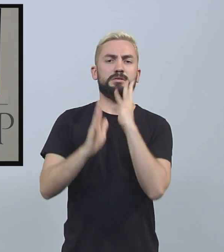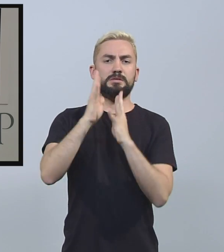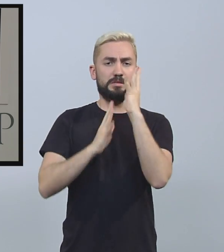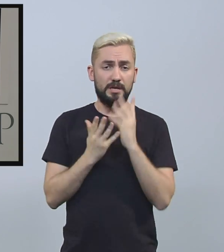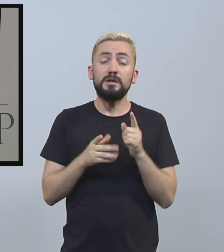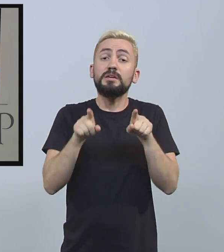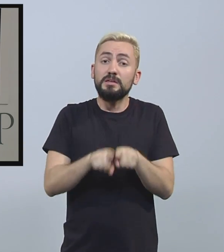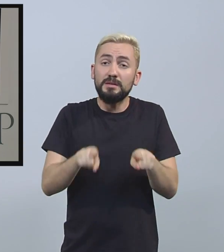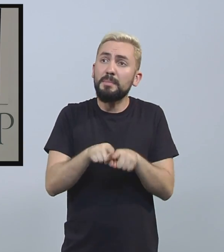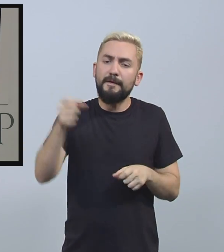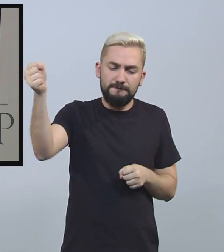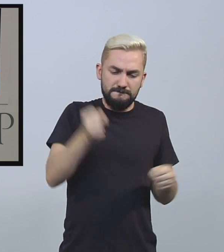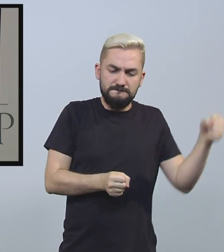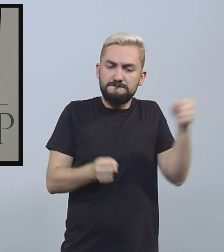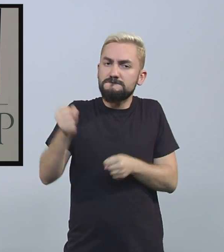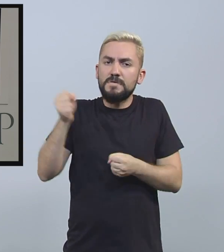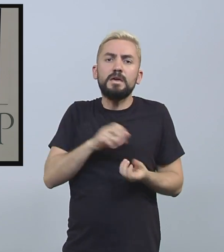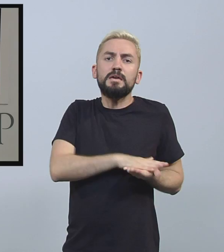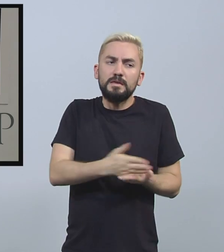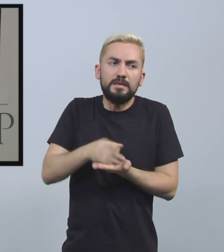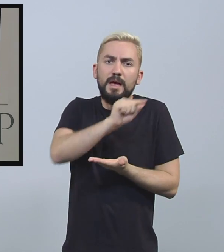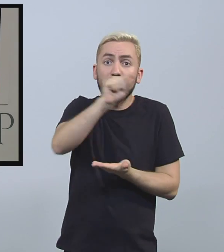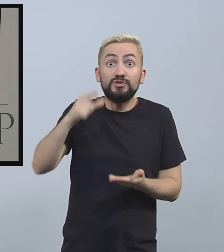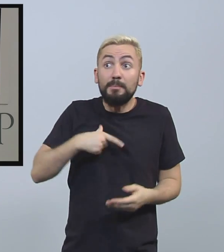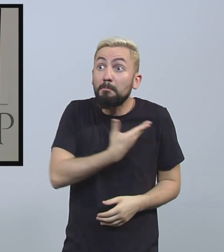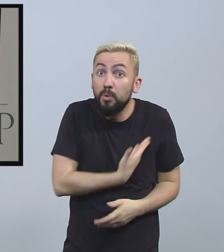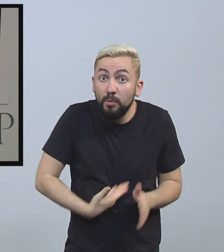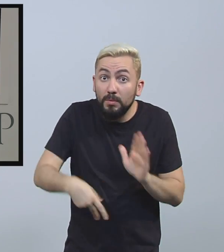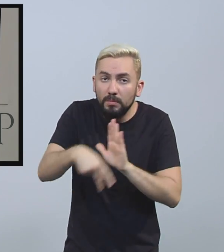provimento de intérpretes em espaços públicos.